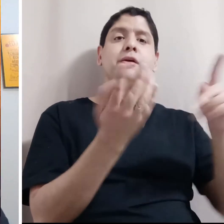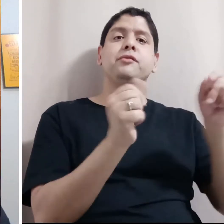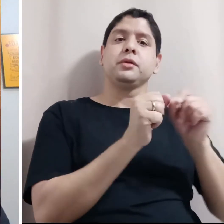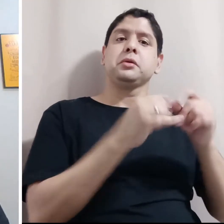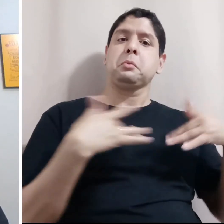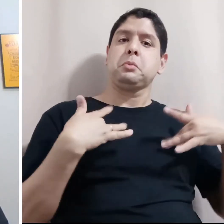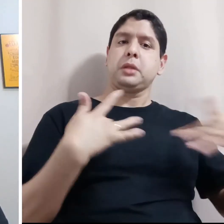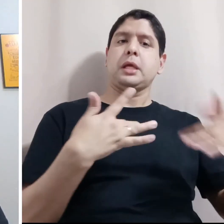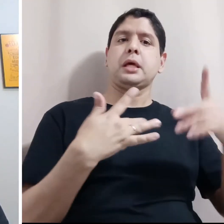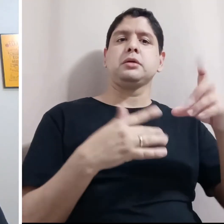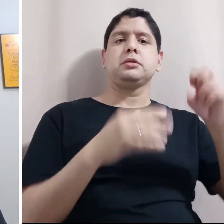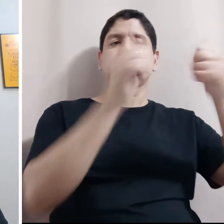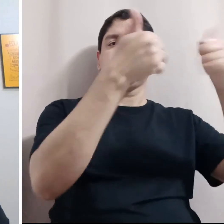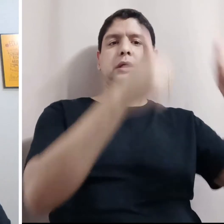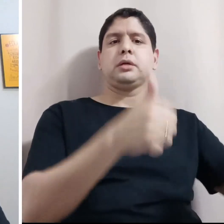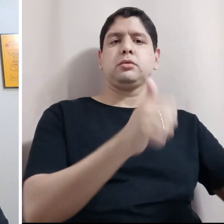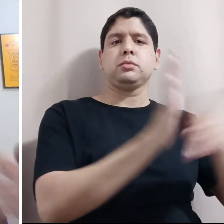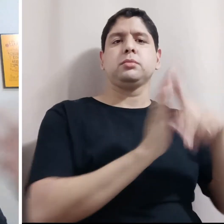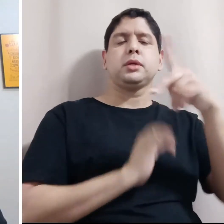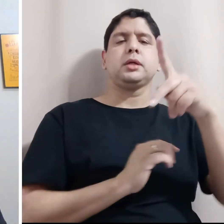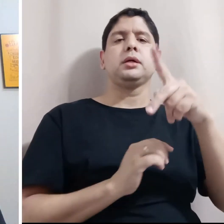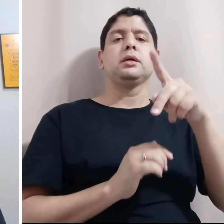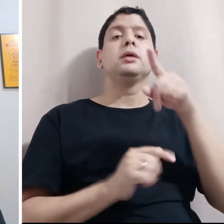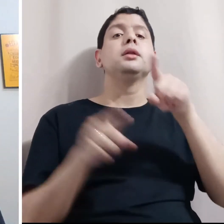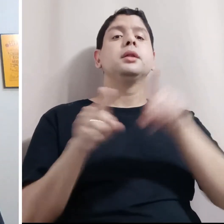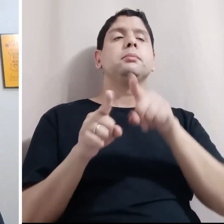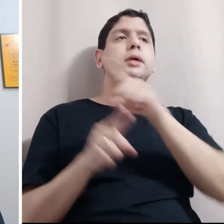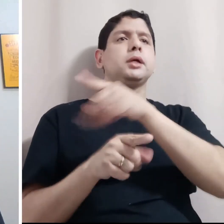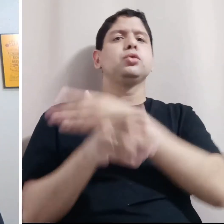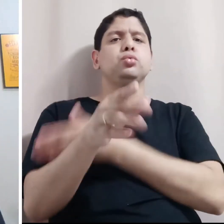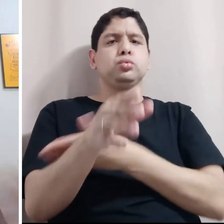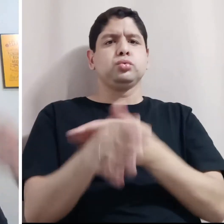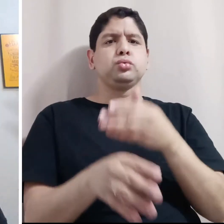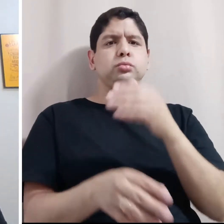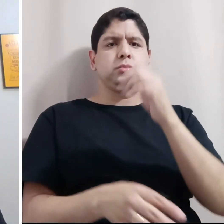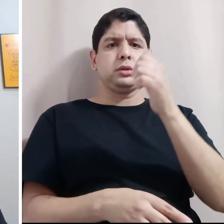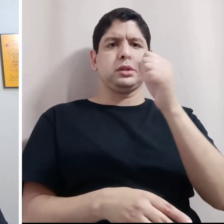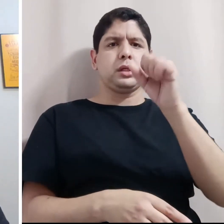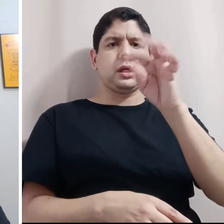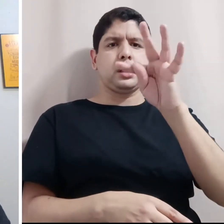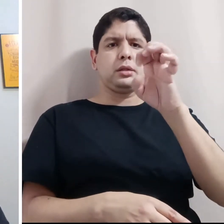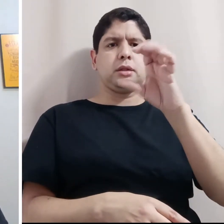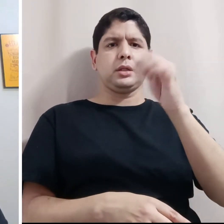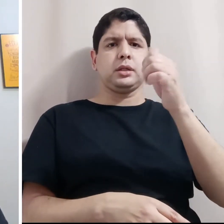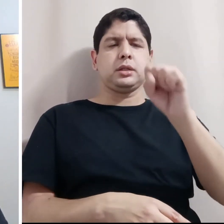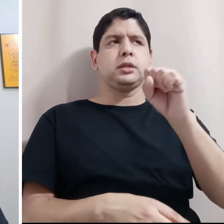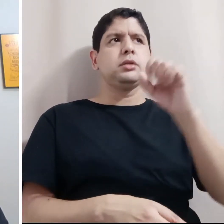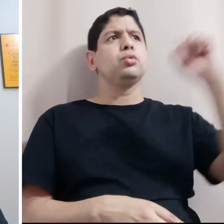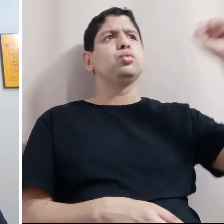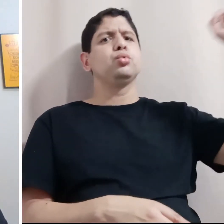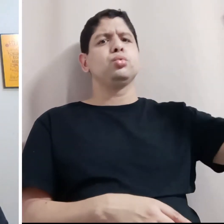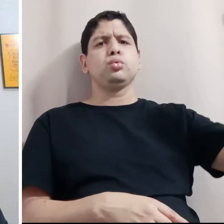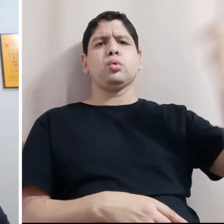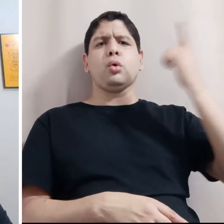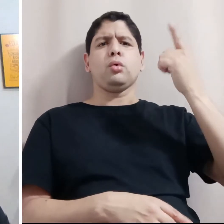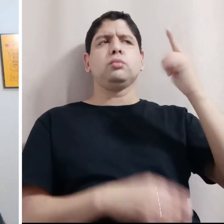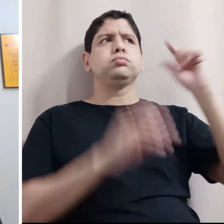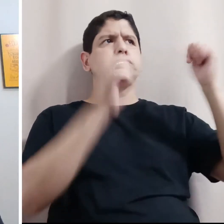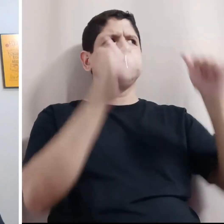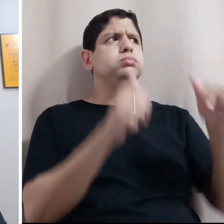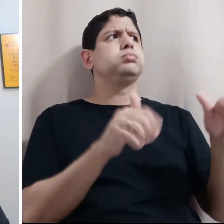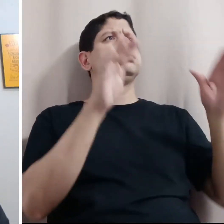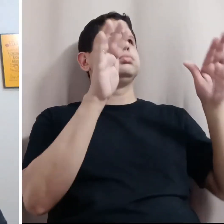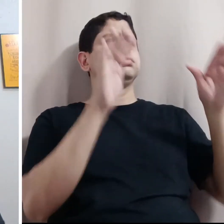né? E também cultuavam o sol, né? O sol era considerado também um deus importantíssimo por conta